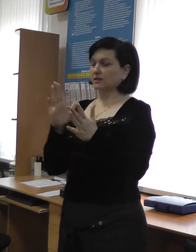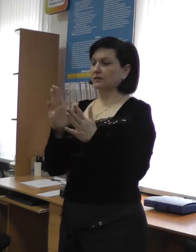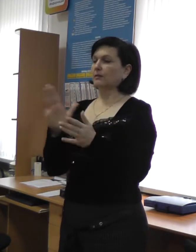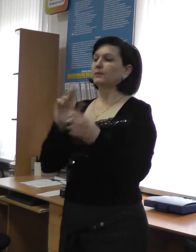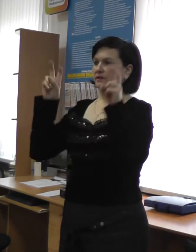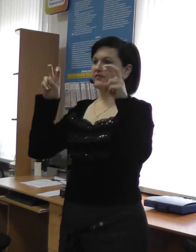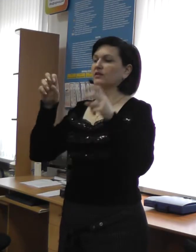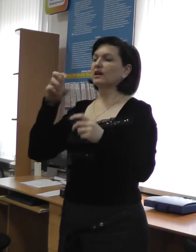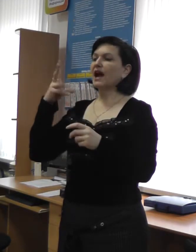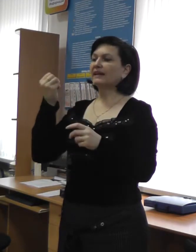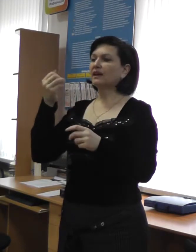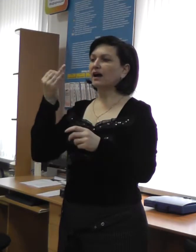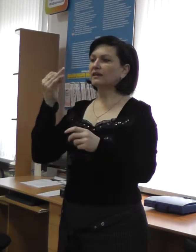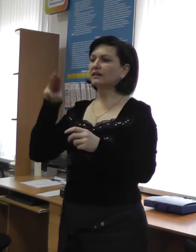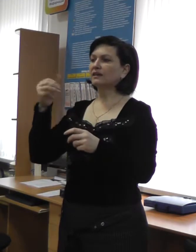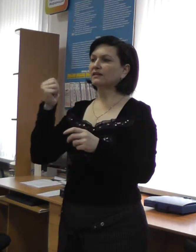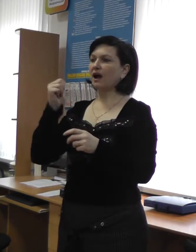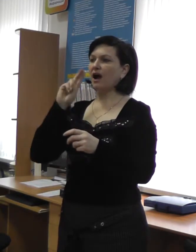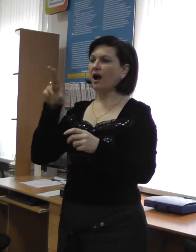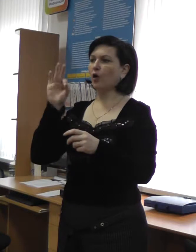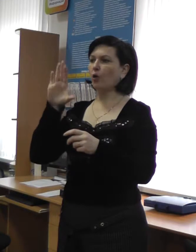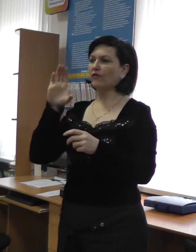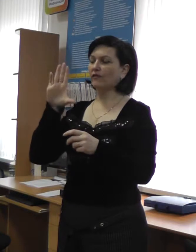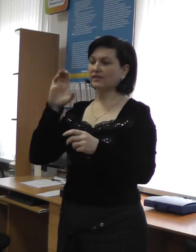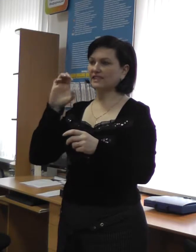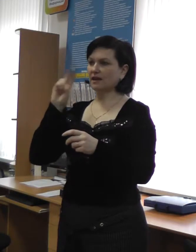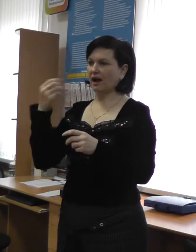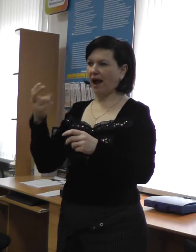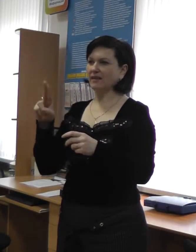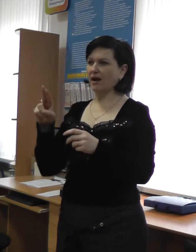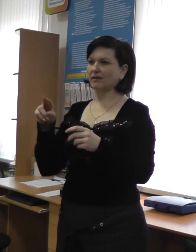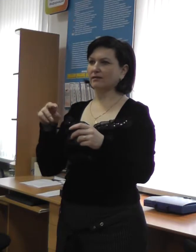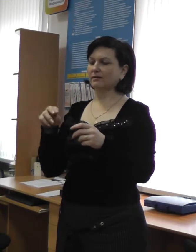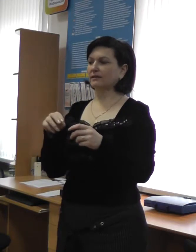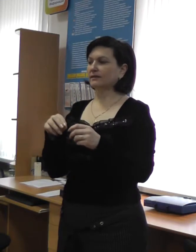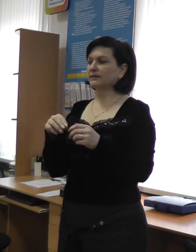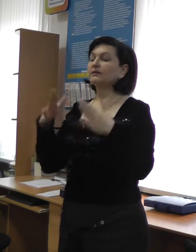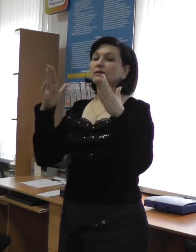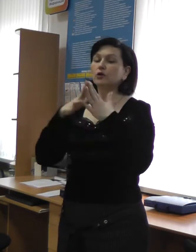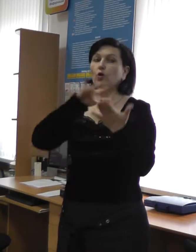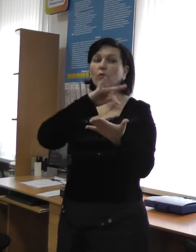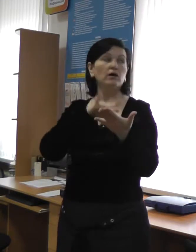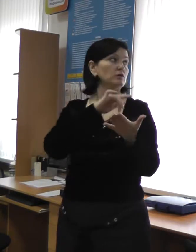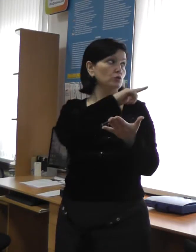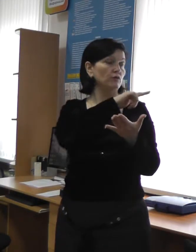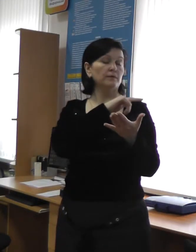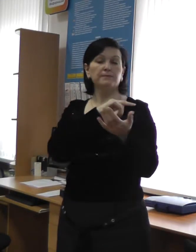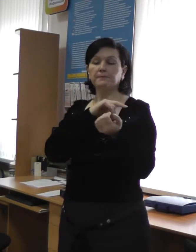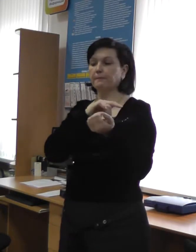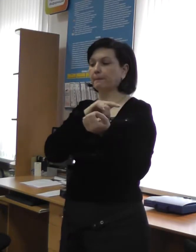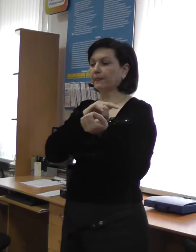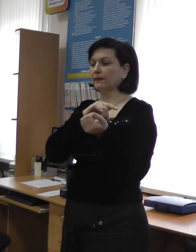Хотя, как указывает документ, за 1844 год в доме городского головы